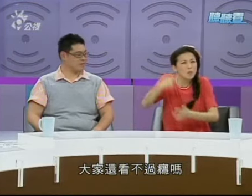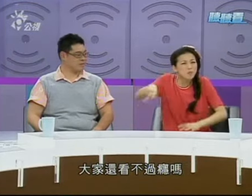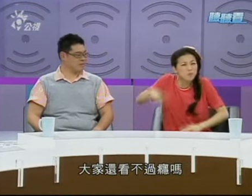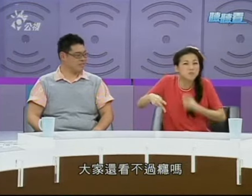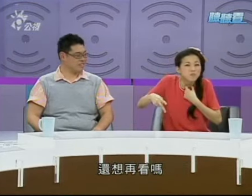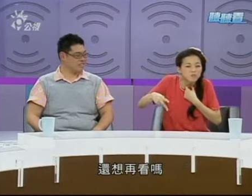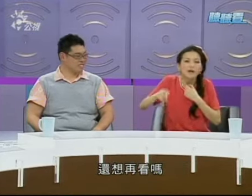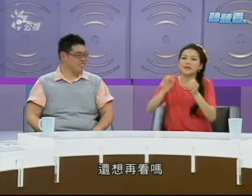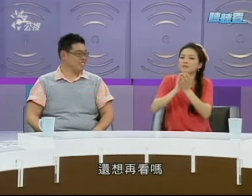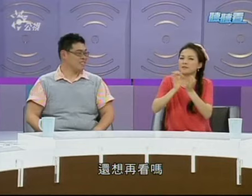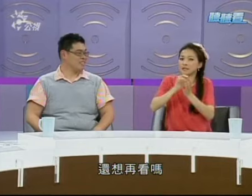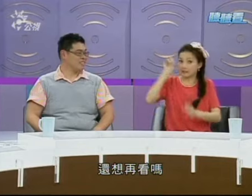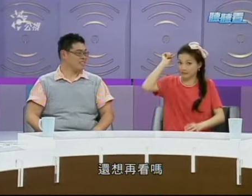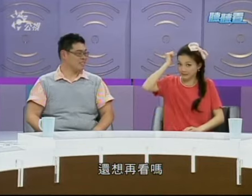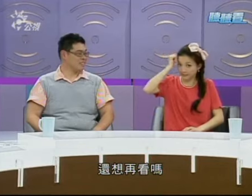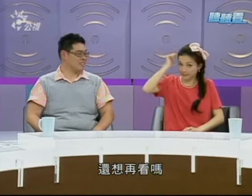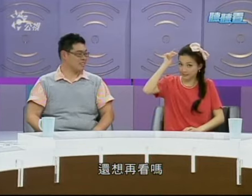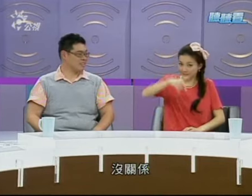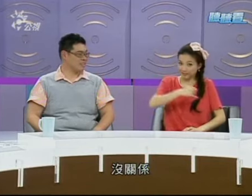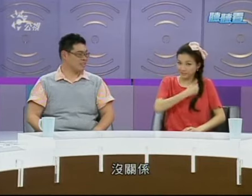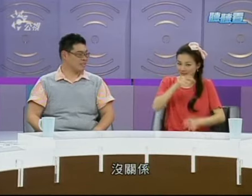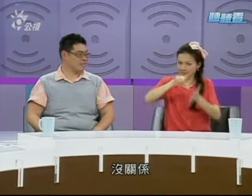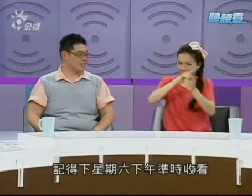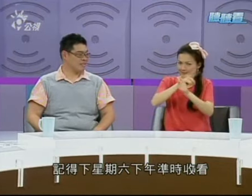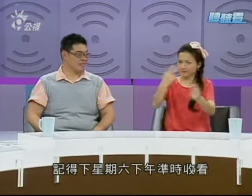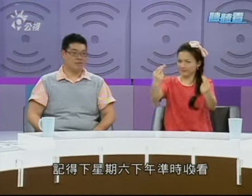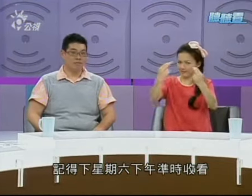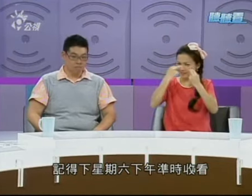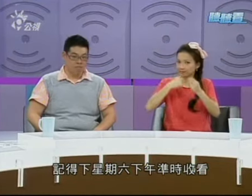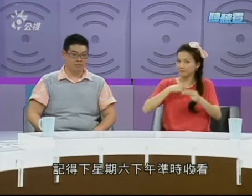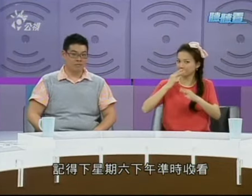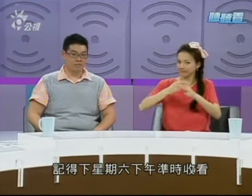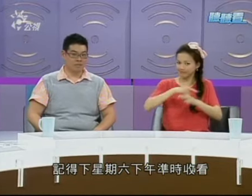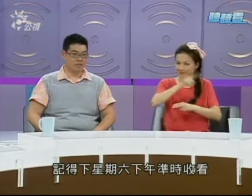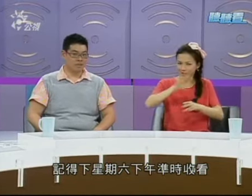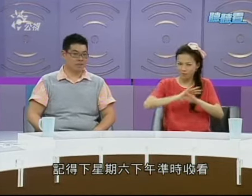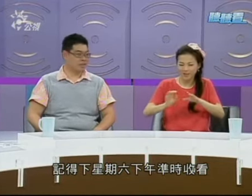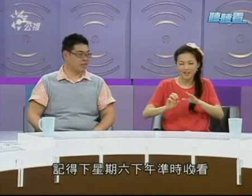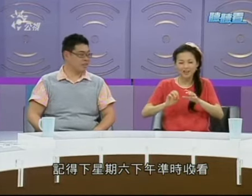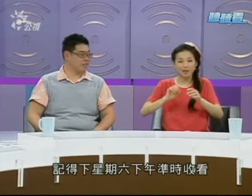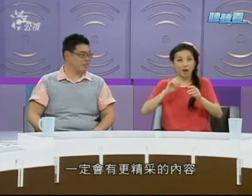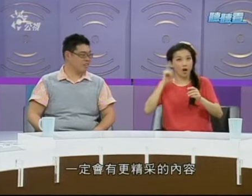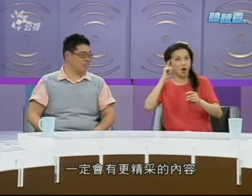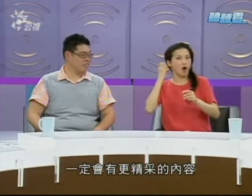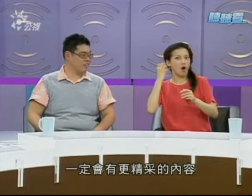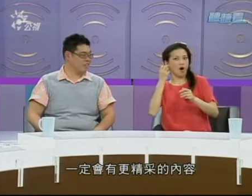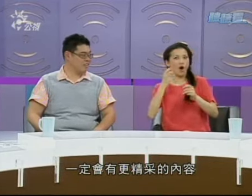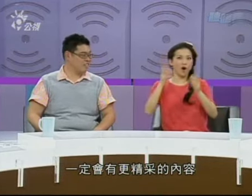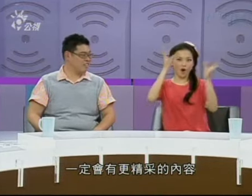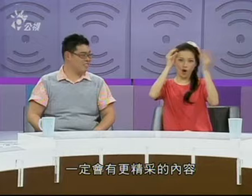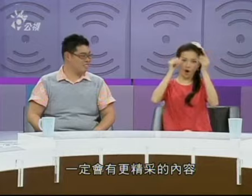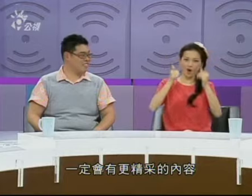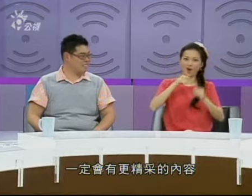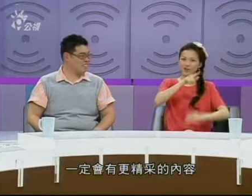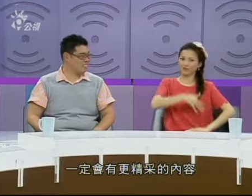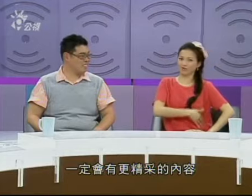还想再看吗没关系记得下星期六下午准时收看一定会有更精彩的内容跟大家